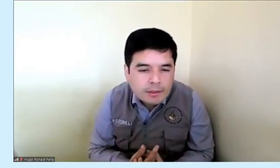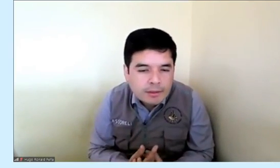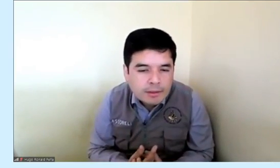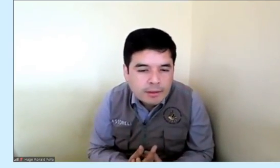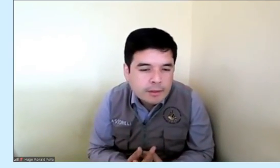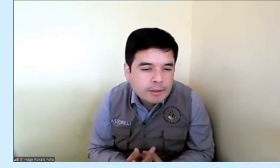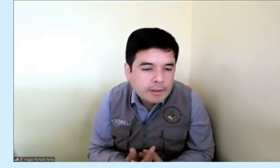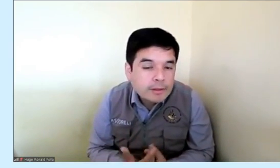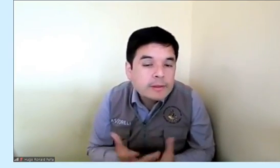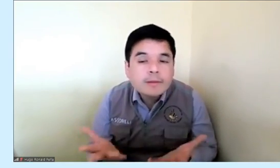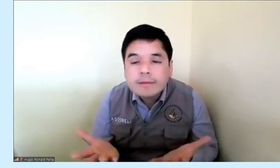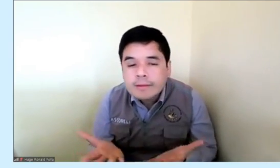Respóndanme. ¿Cómo se dice?